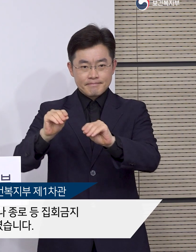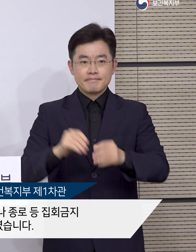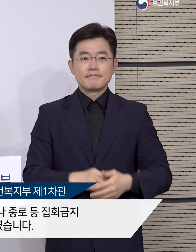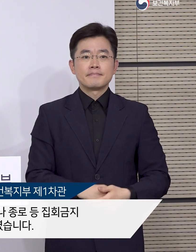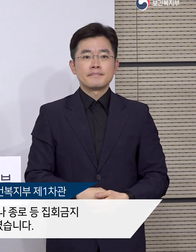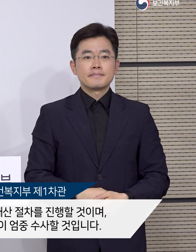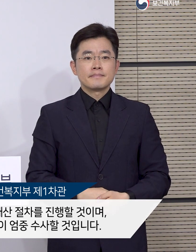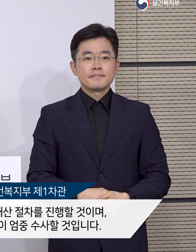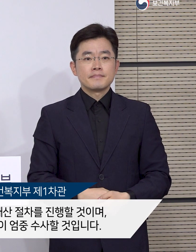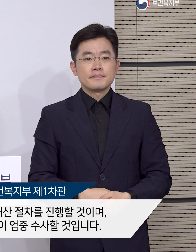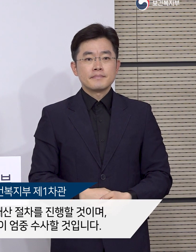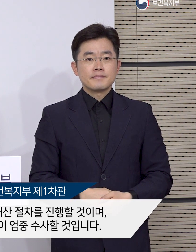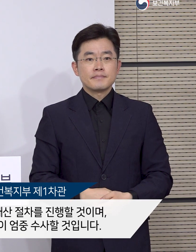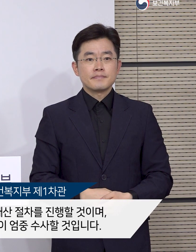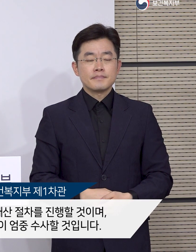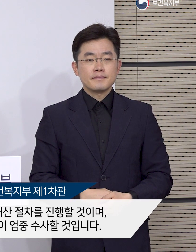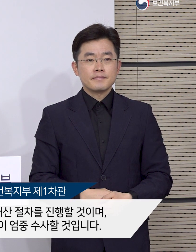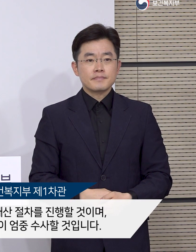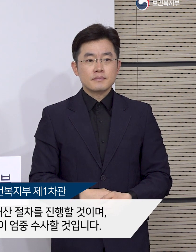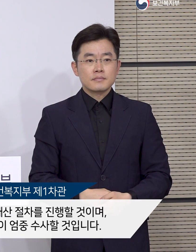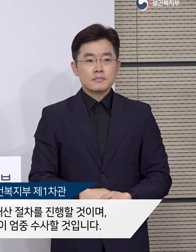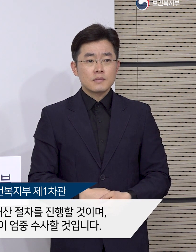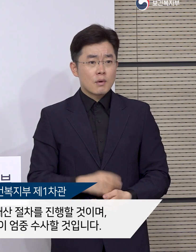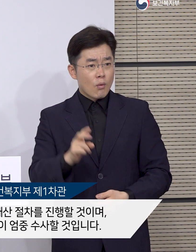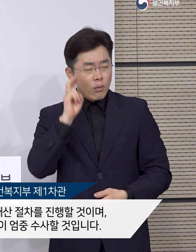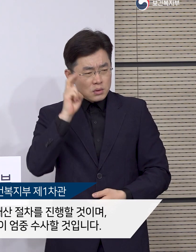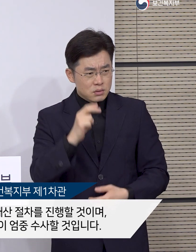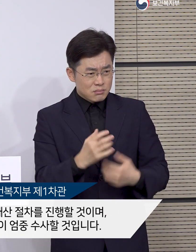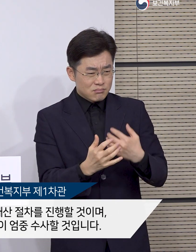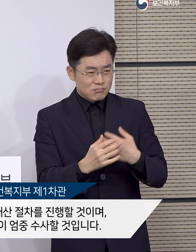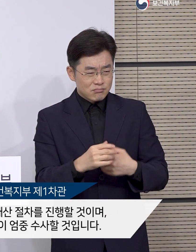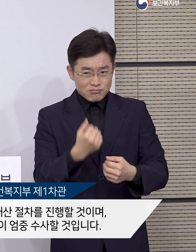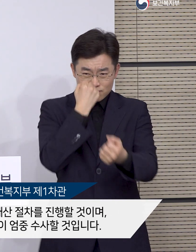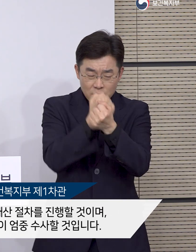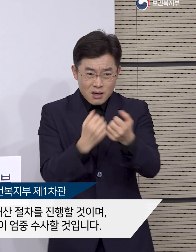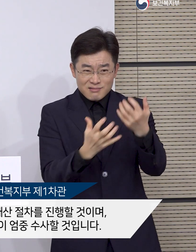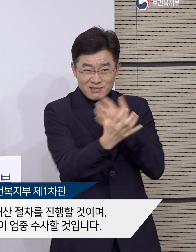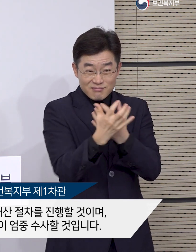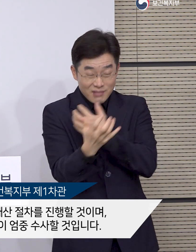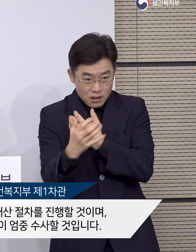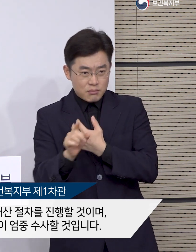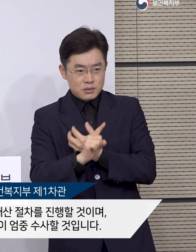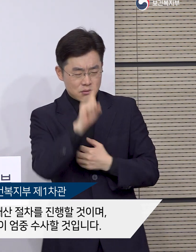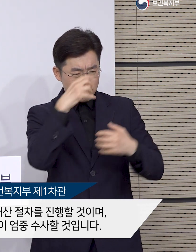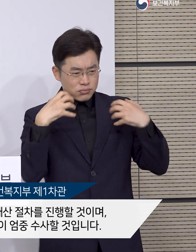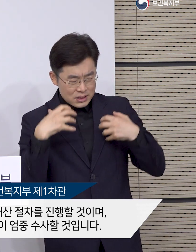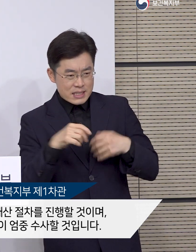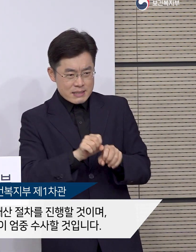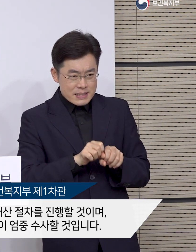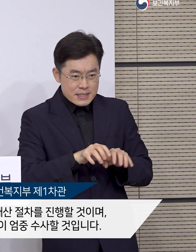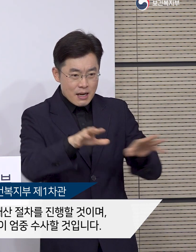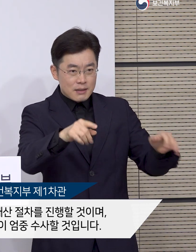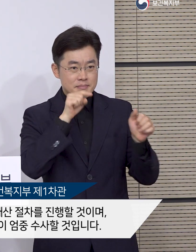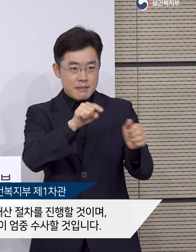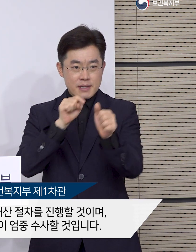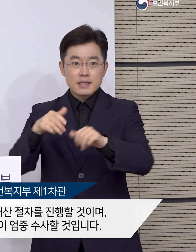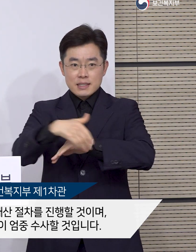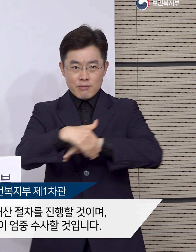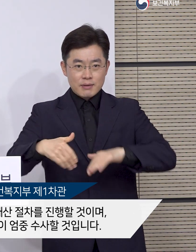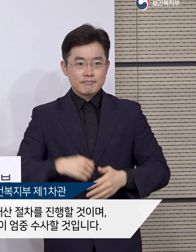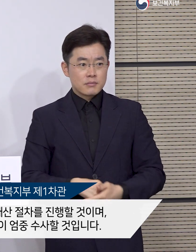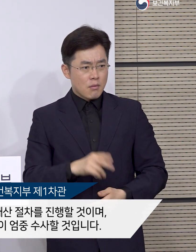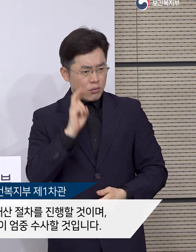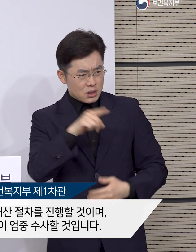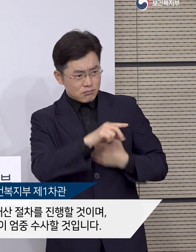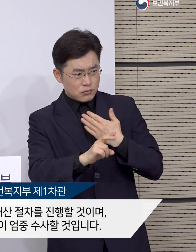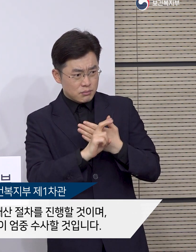조치하였습니다. 또한 집회를 강행하는 경우 정부는 신속하게 해산 절차를 진행할 것이며 불법